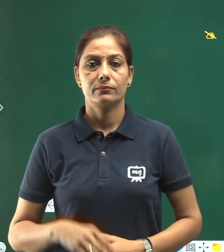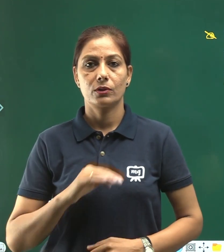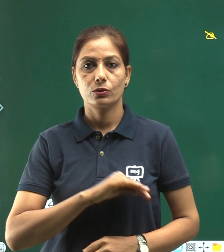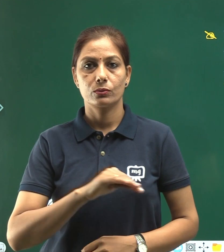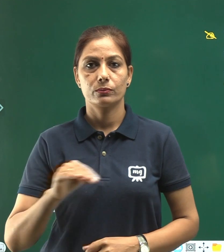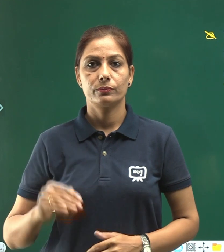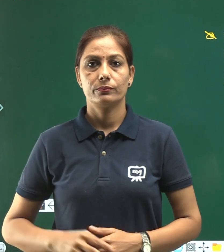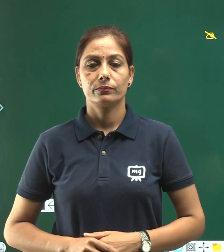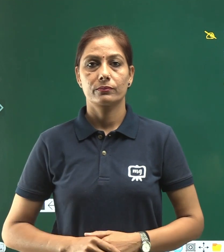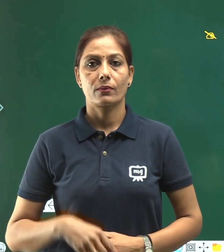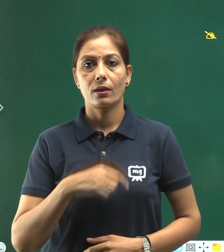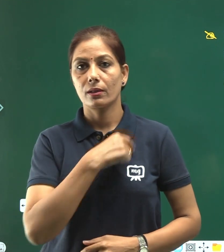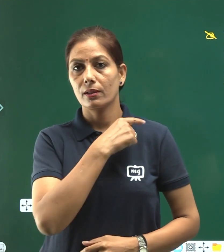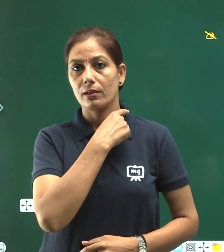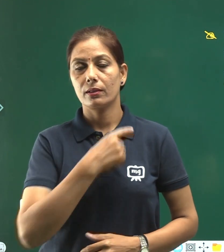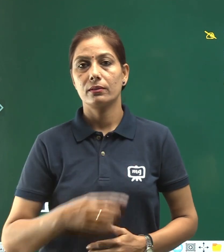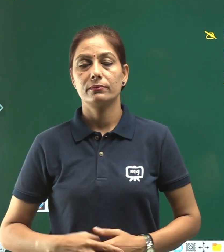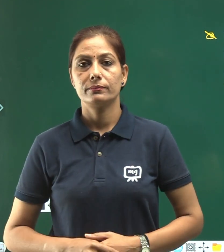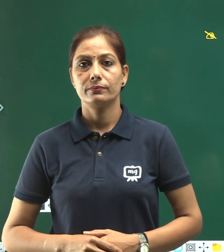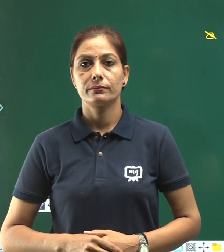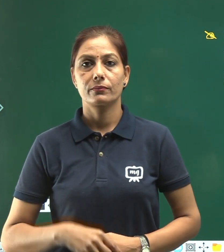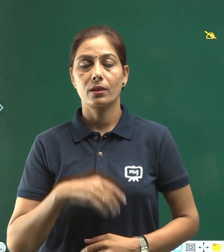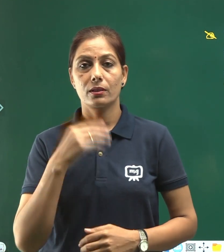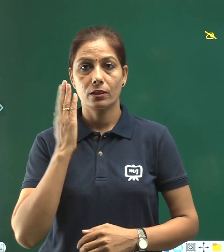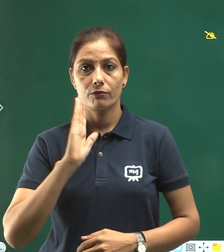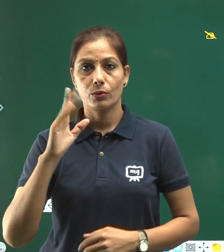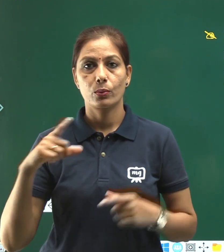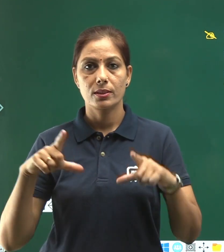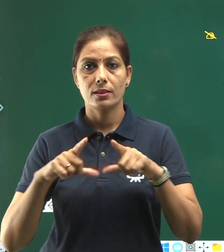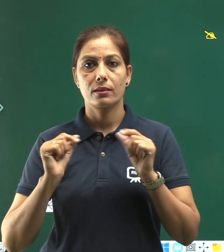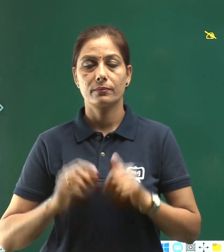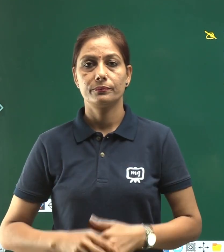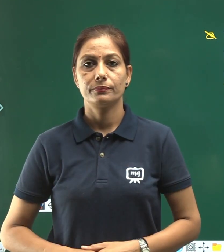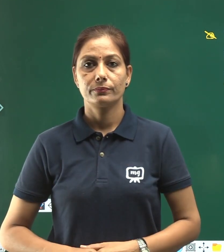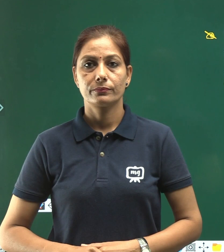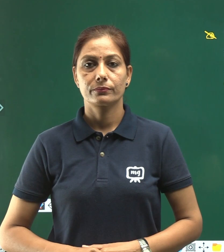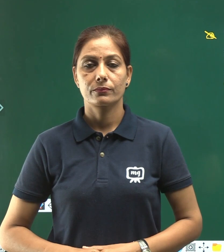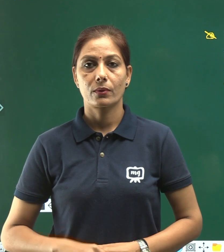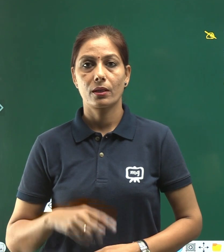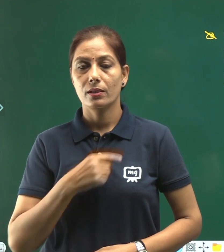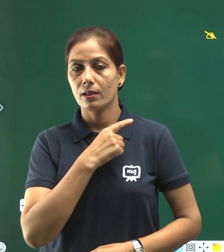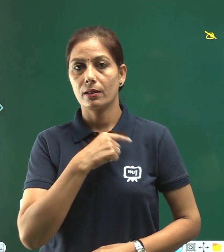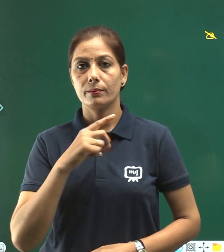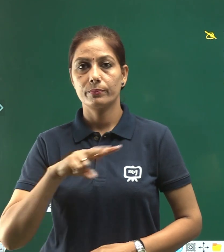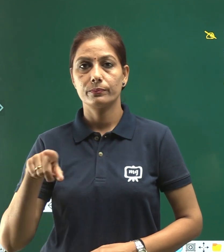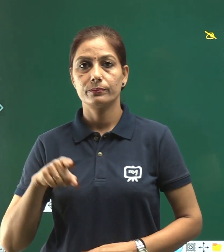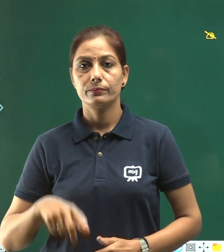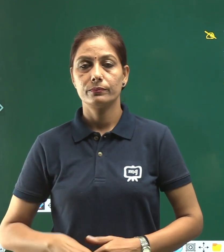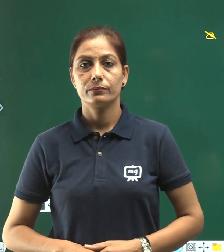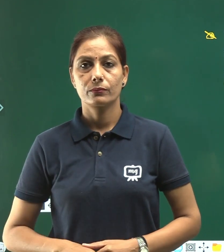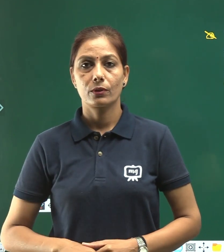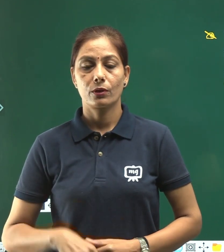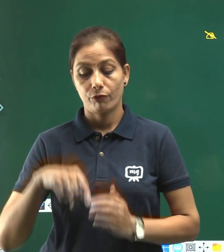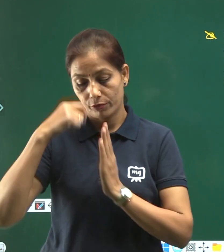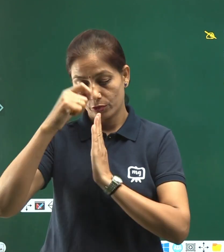बच्चों, ये था इन कविताओं का सार। इन्हें आप